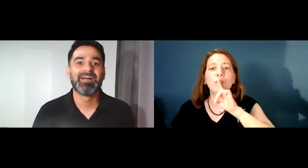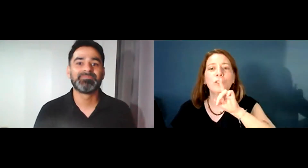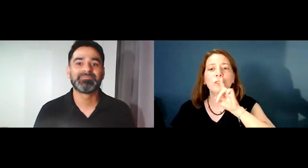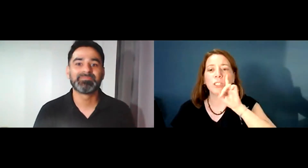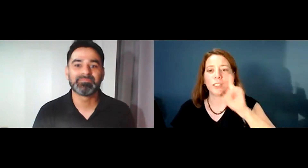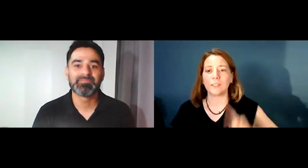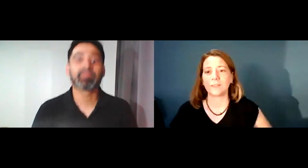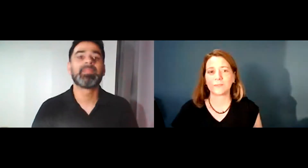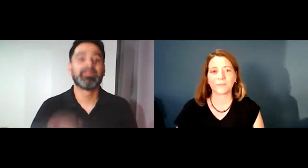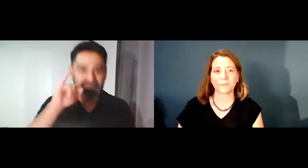Gianotti.